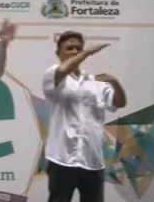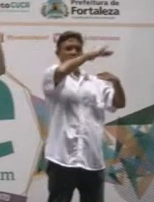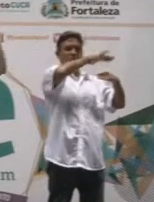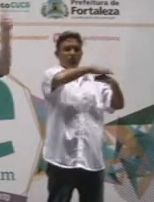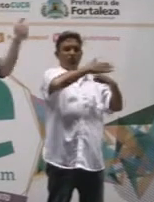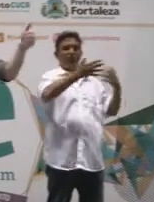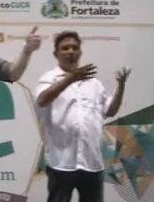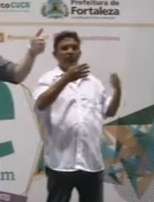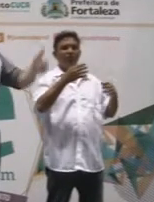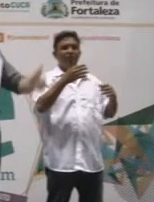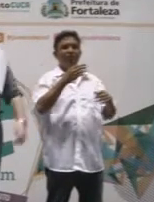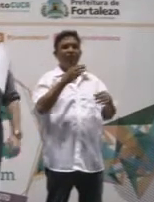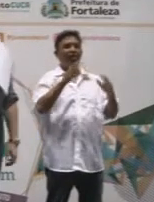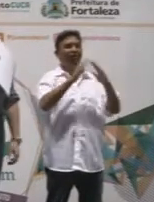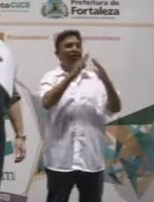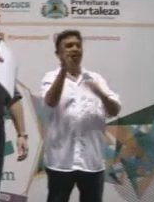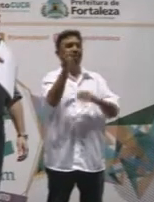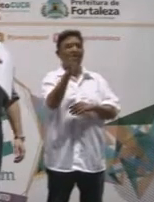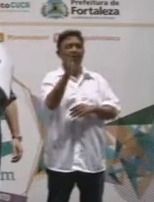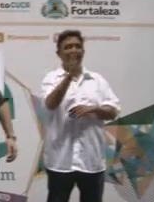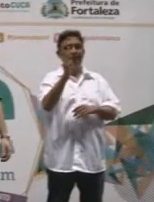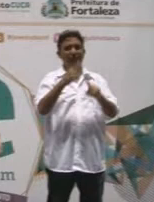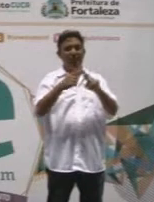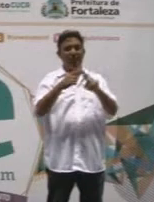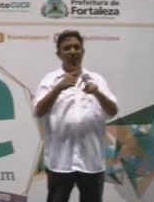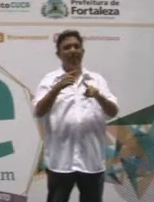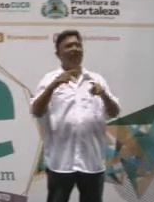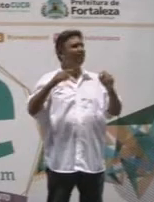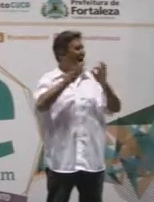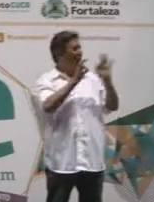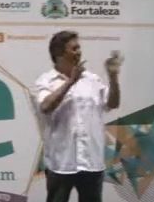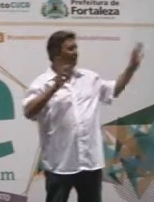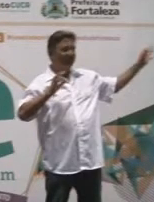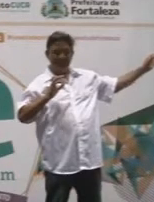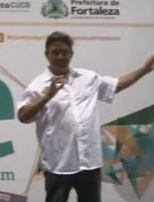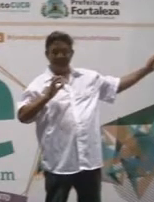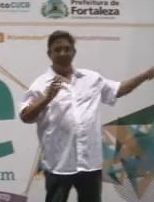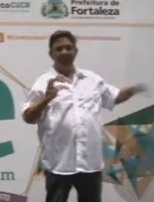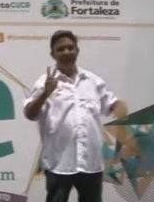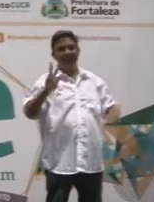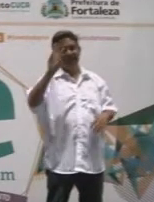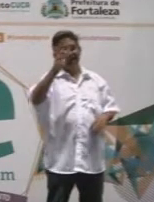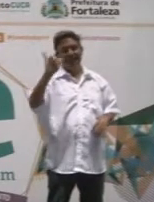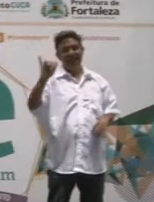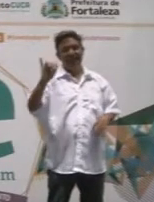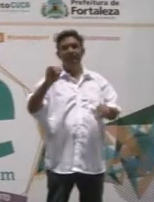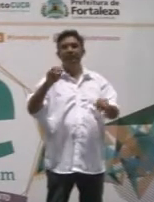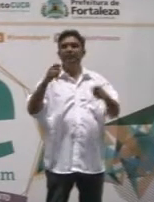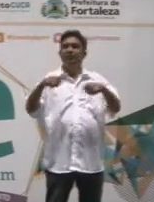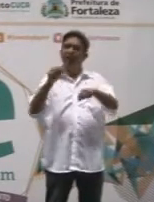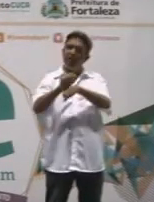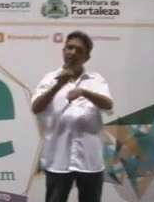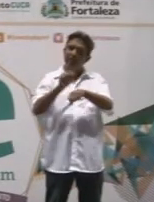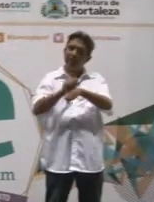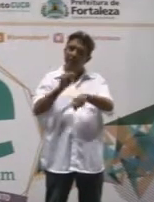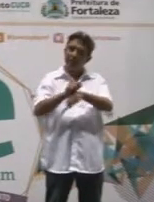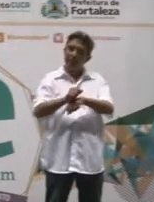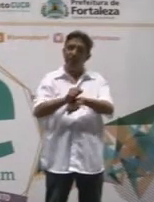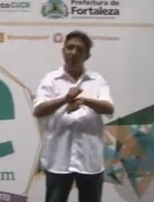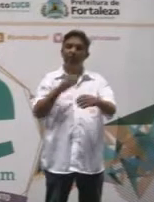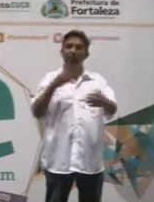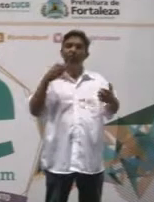tem um lotezinho lá, viu? Segure aí que vai valorizar muito. Tá certo? Então nós temos que parar quando? Até